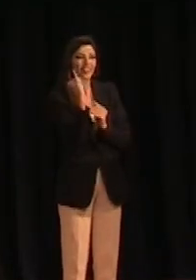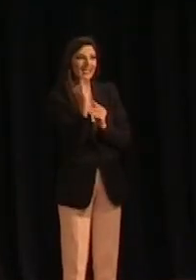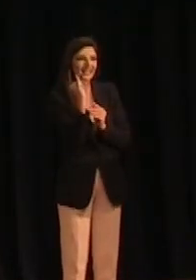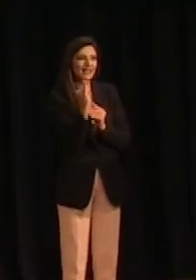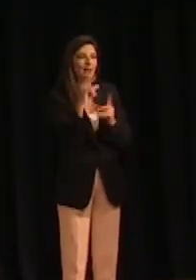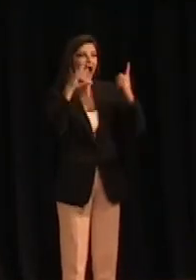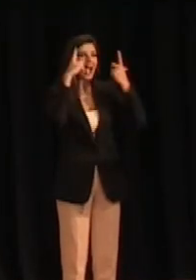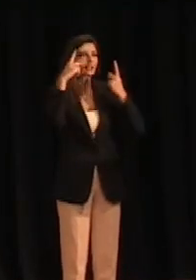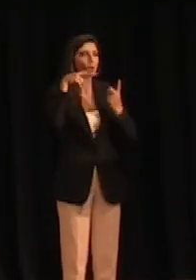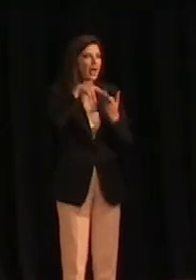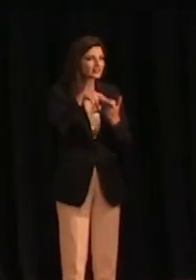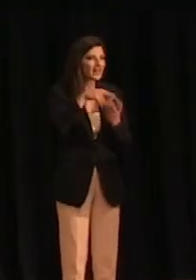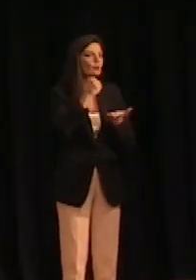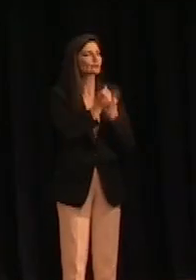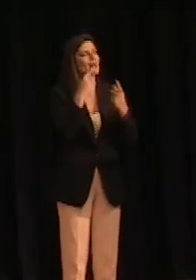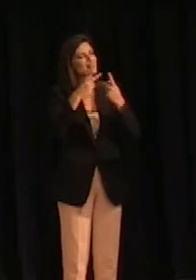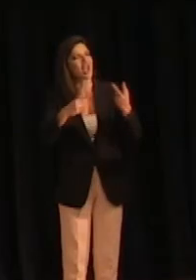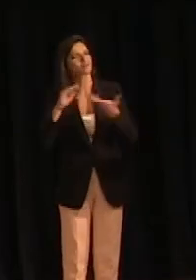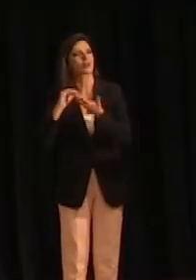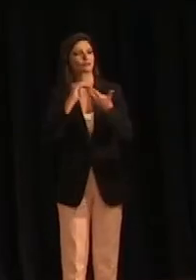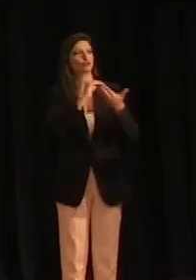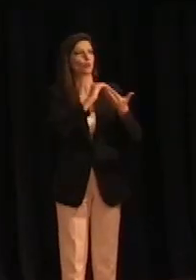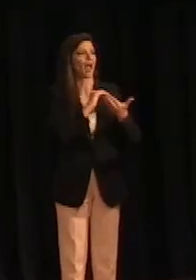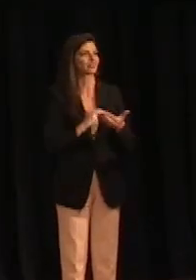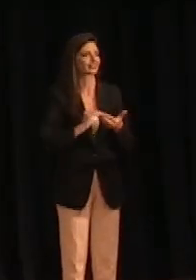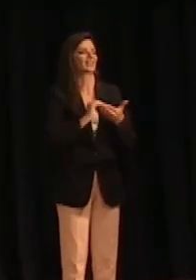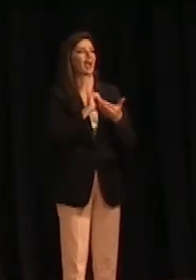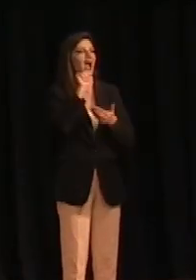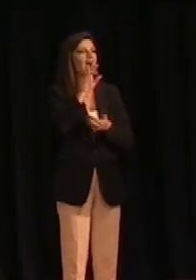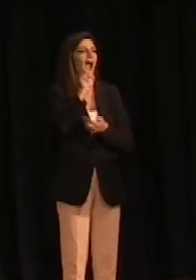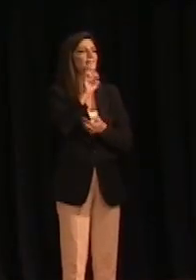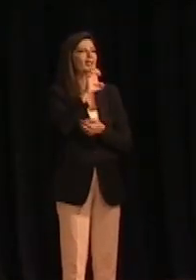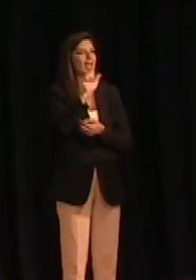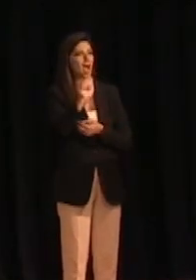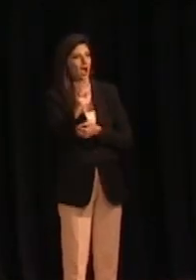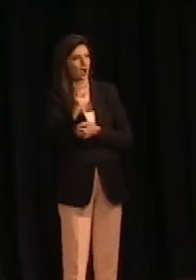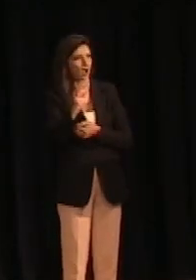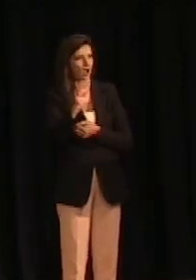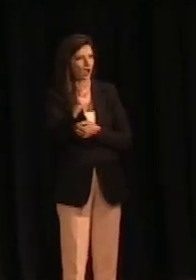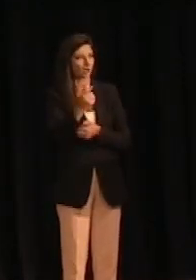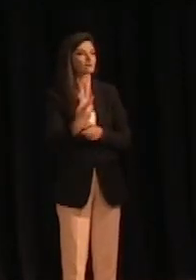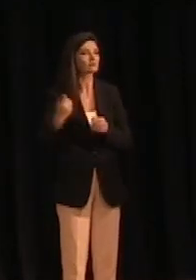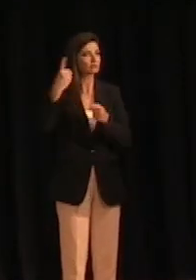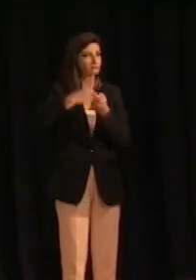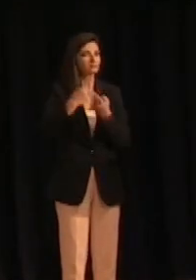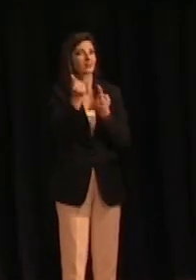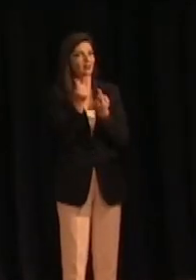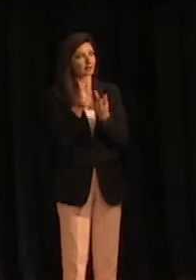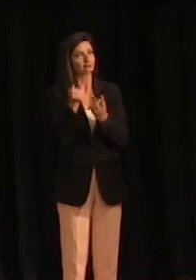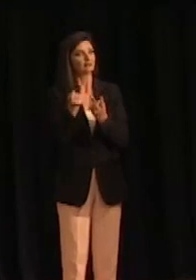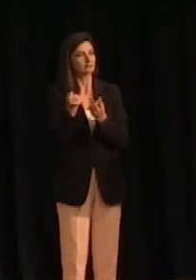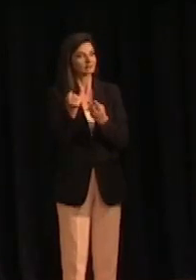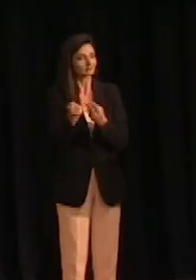κάνει εξαιρετική δουλειά και άλλα χορηγούνται στην παιδογκολογική